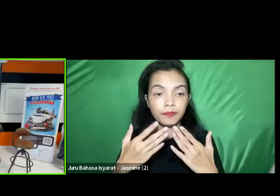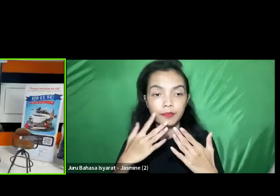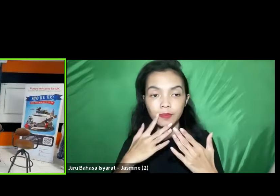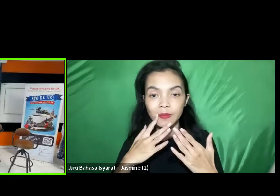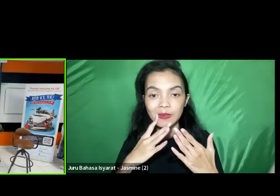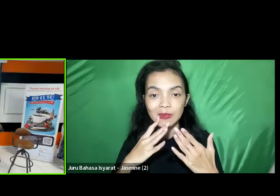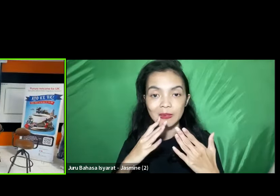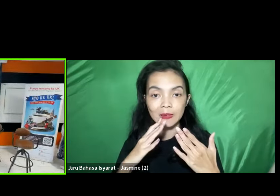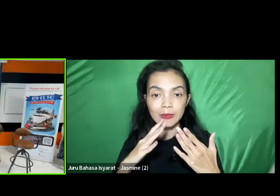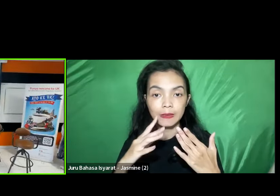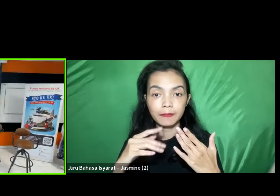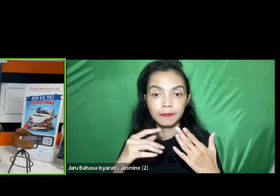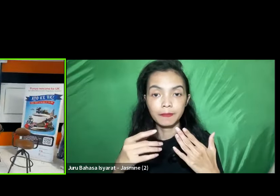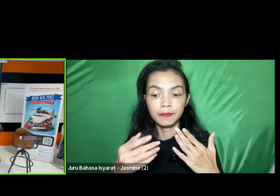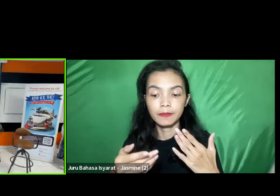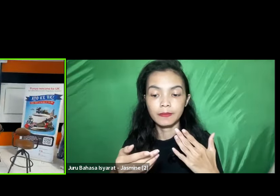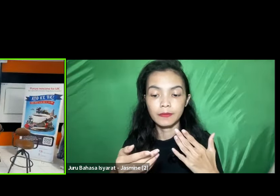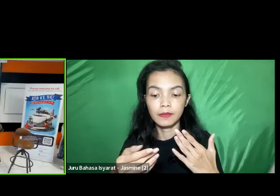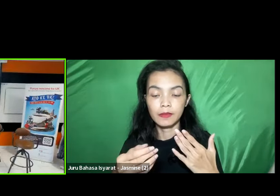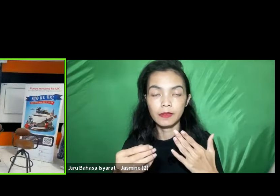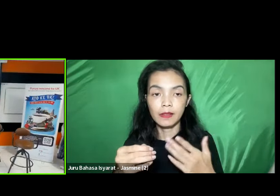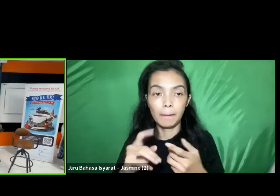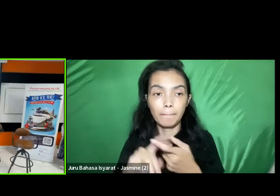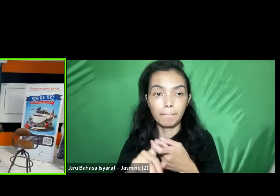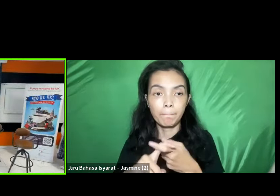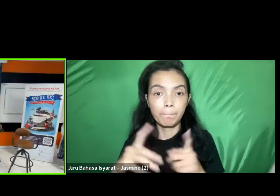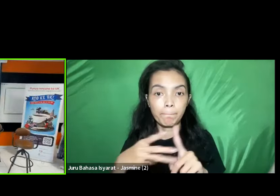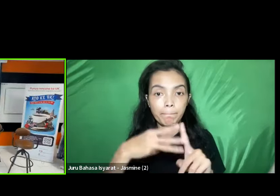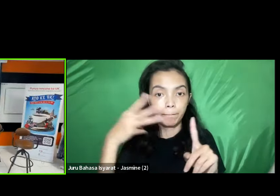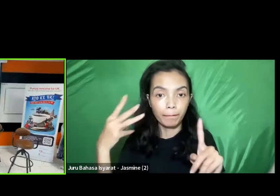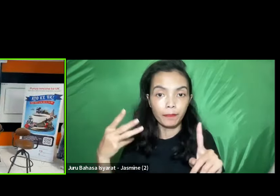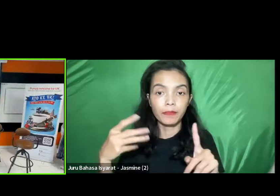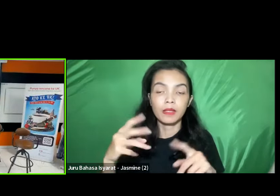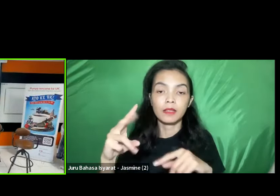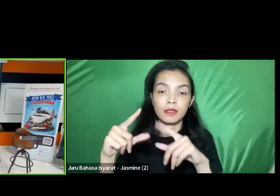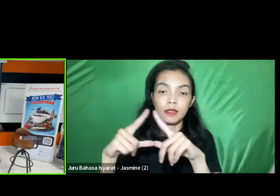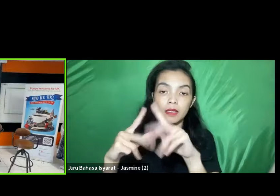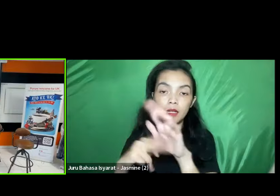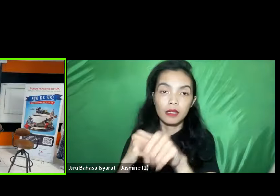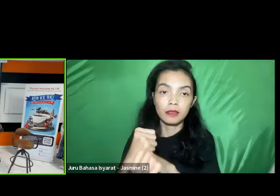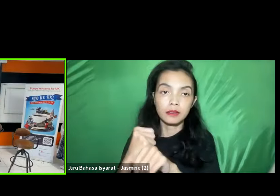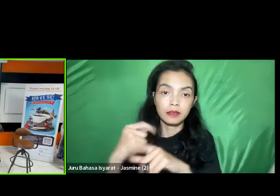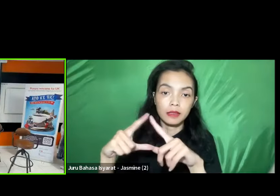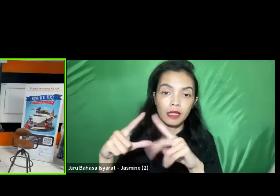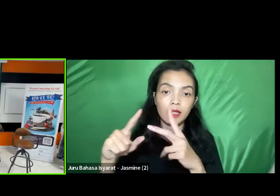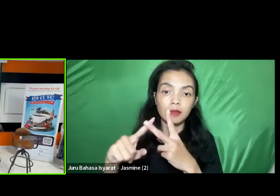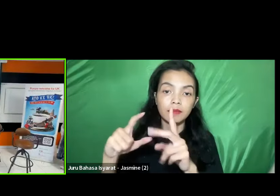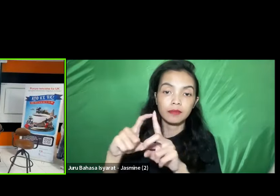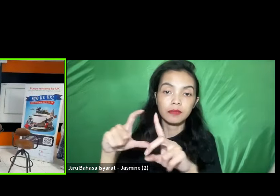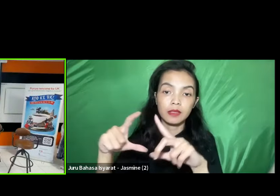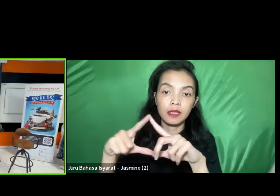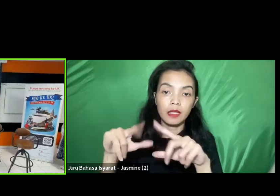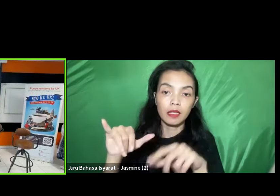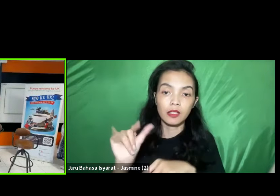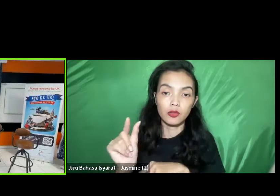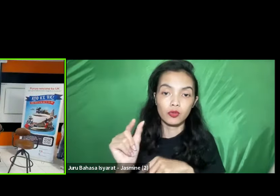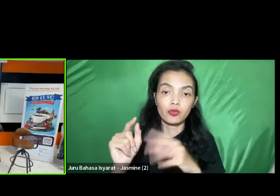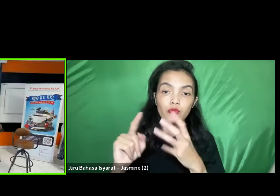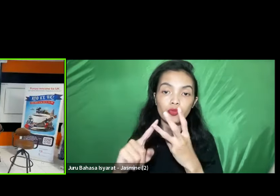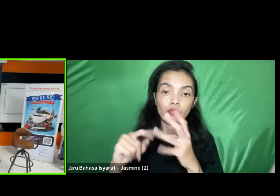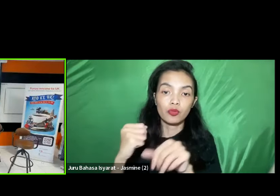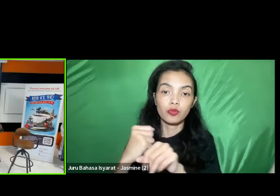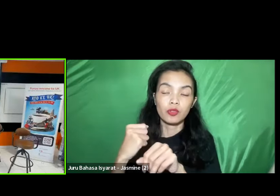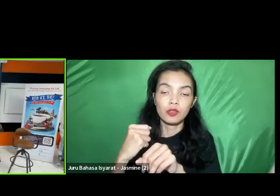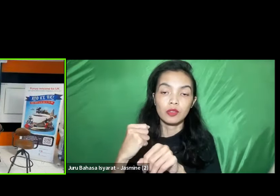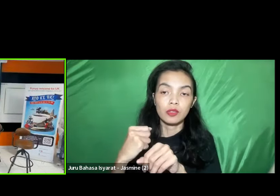pertama buat teman-teman dari Binus e Mas Rangga Kak Dayu eh mas mbak Dayu Mas jer